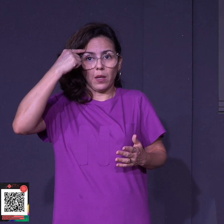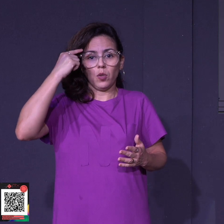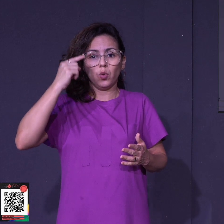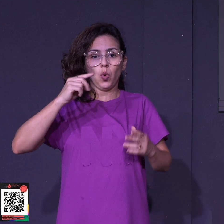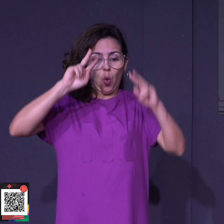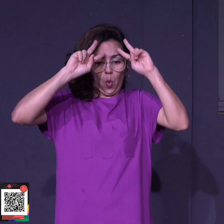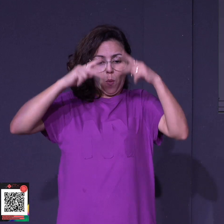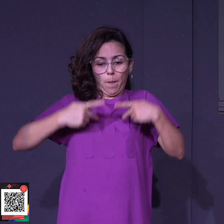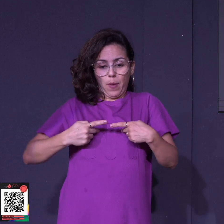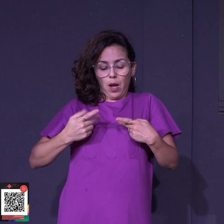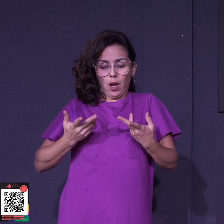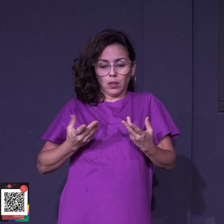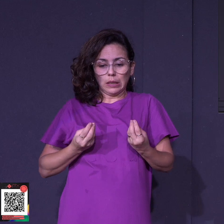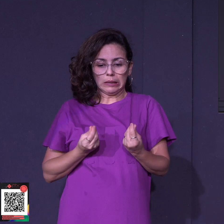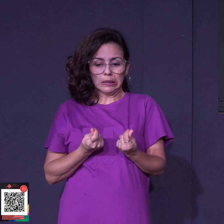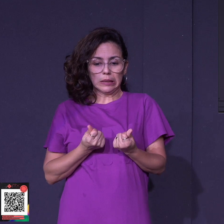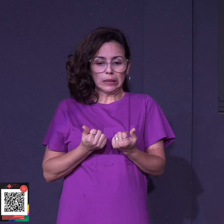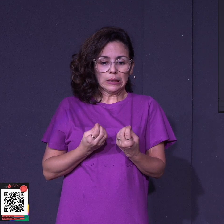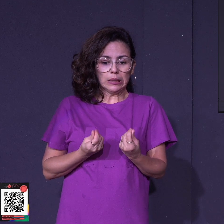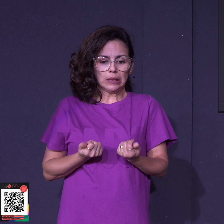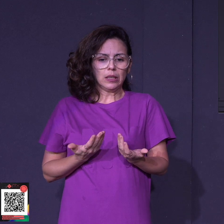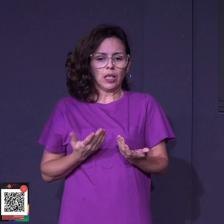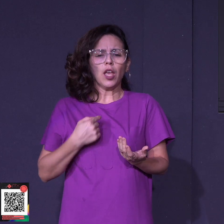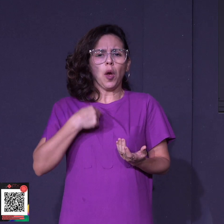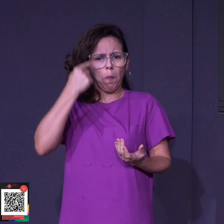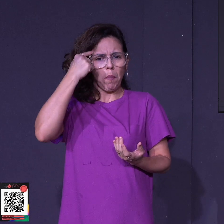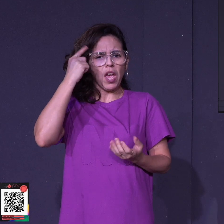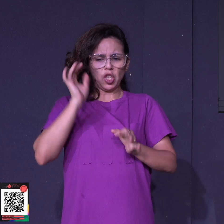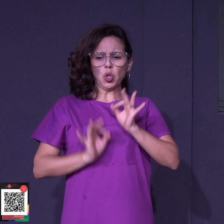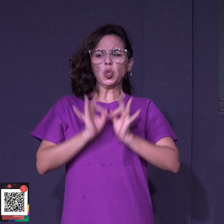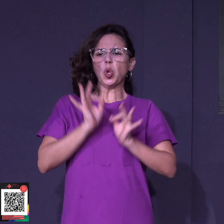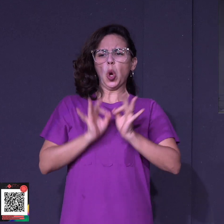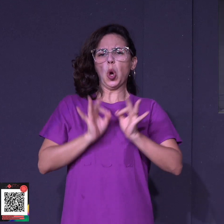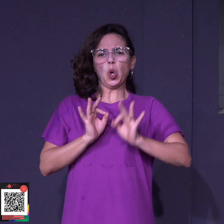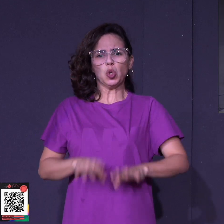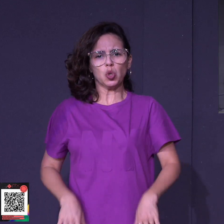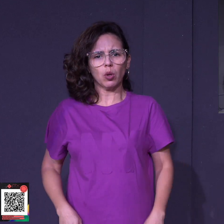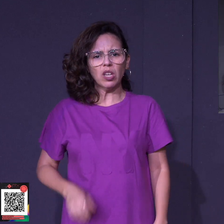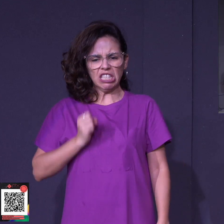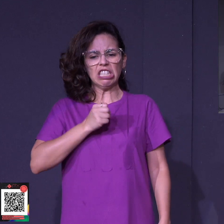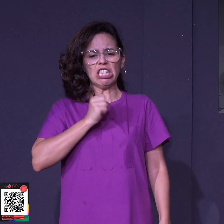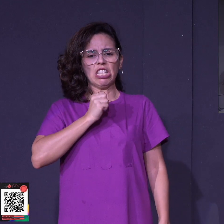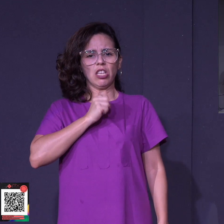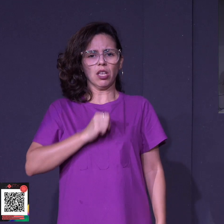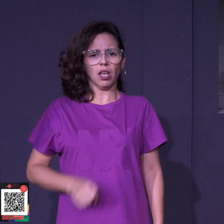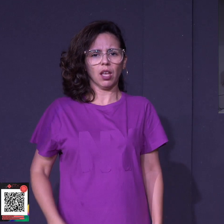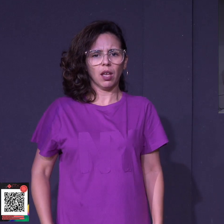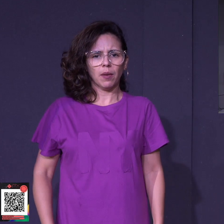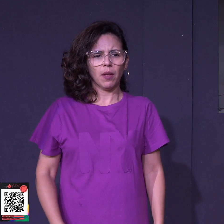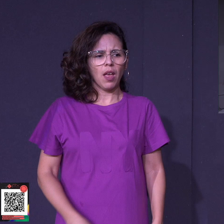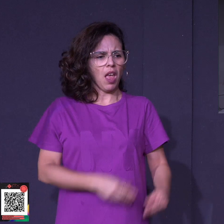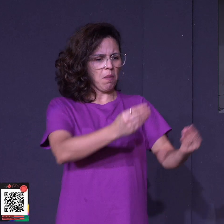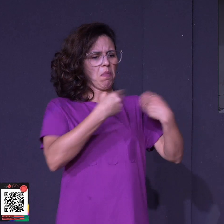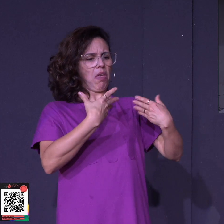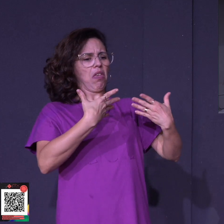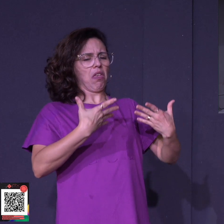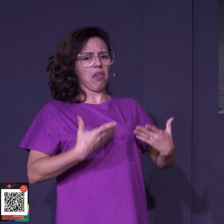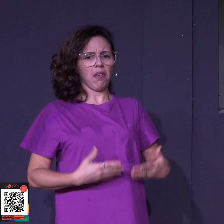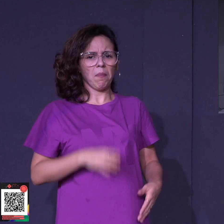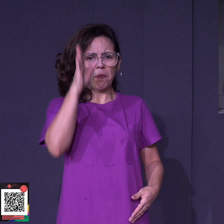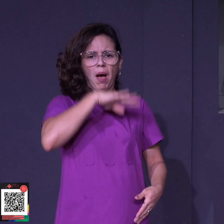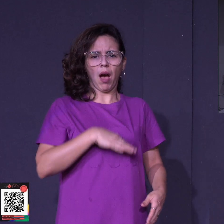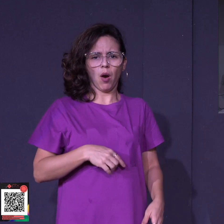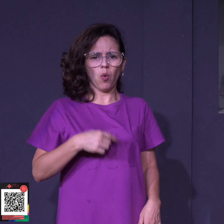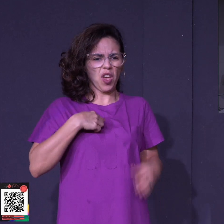a nossa humanidade, se não houver controle, a gente retribuiria até mais. E com esse ensinamento